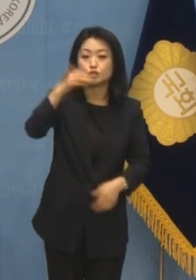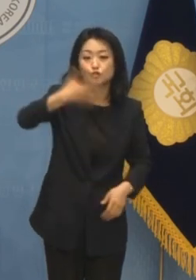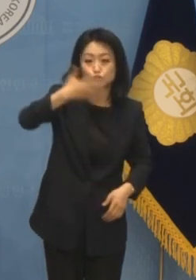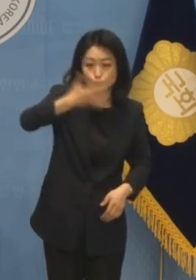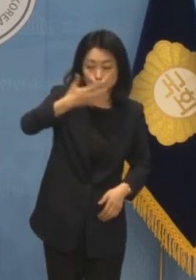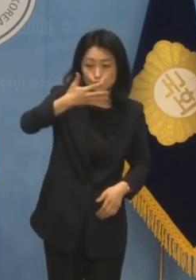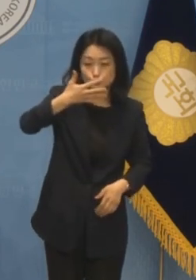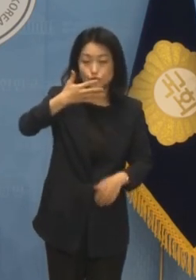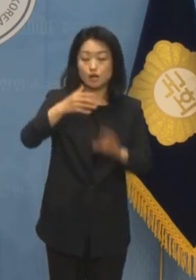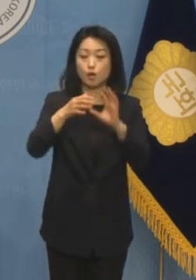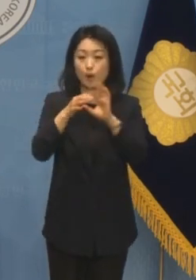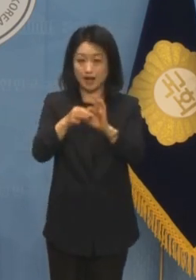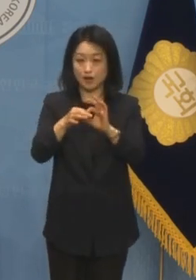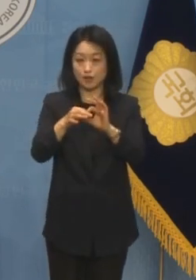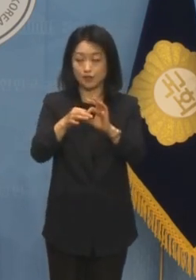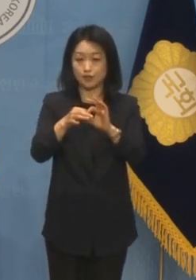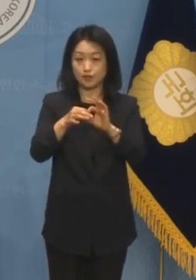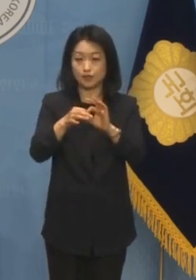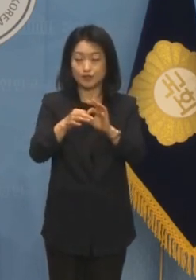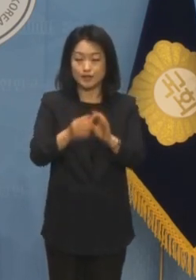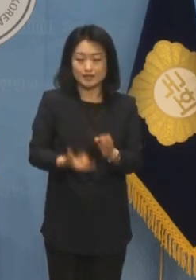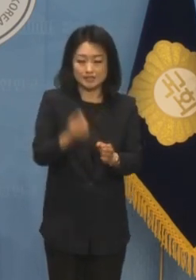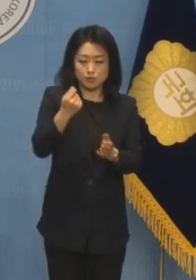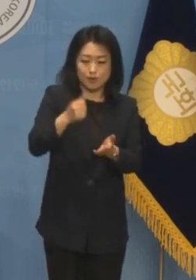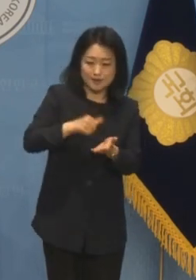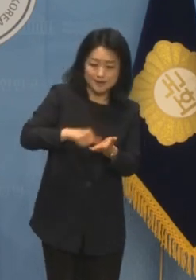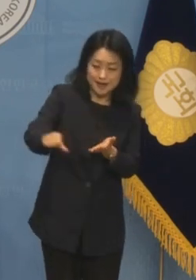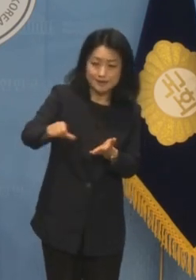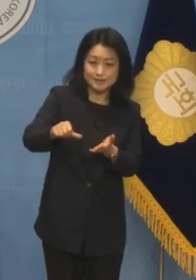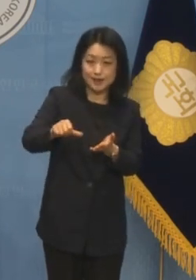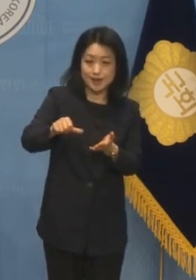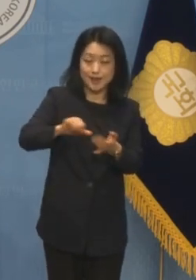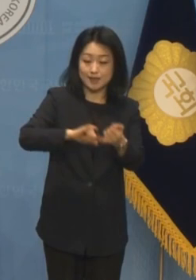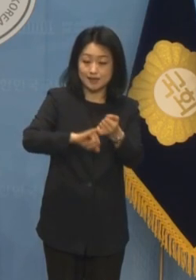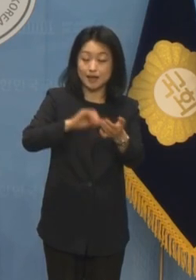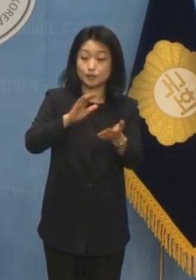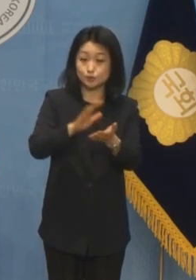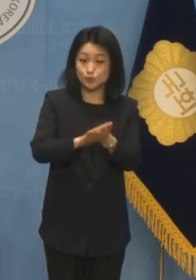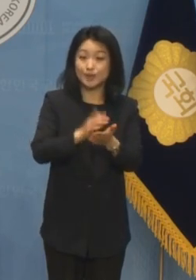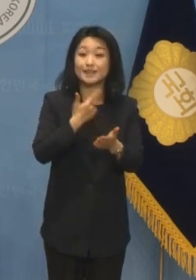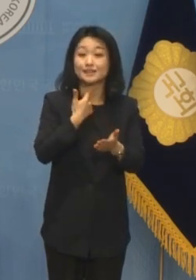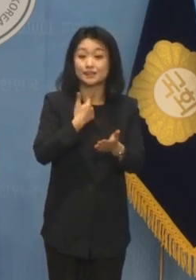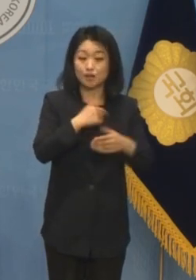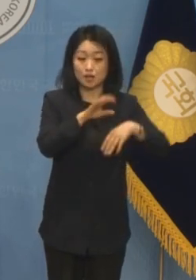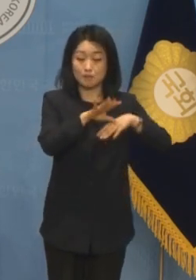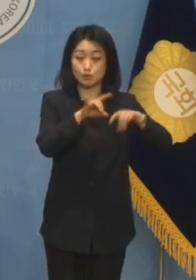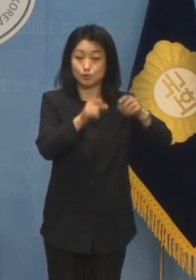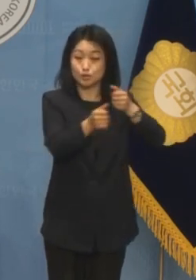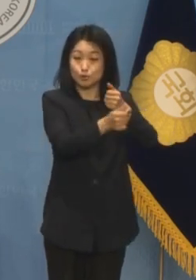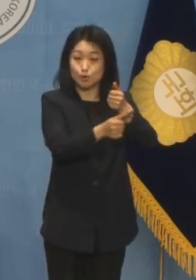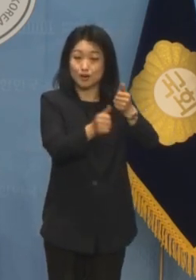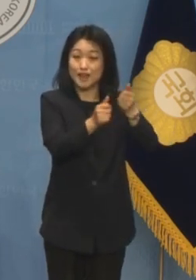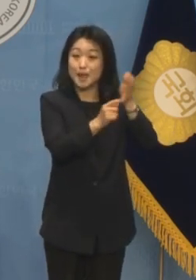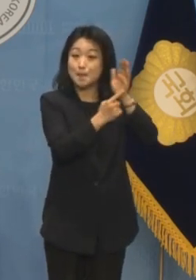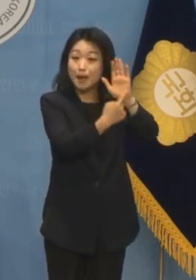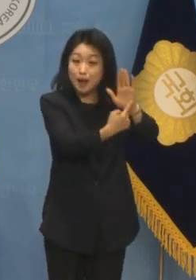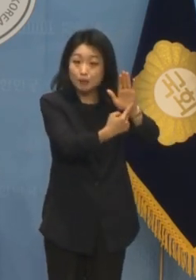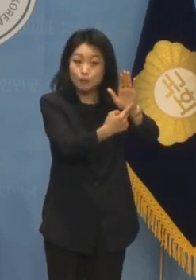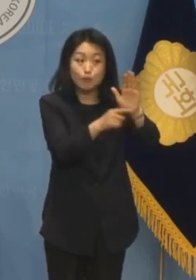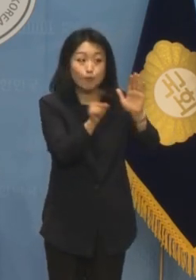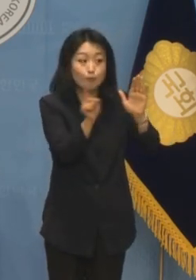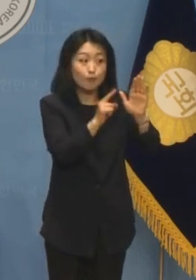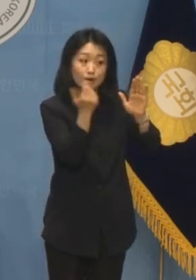대한 신속한 삭제 차단 조치를 약속했다던 방심위의 발표는 대체